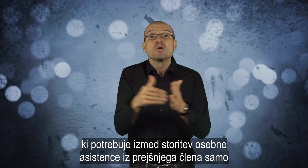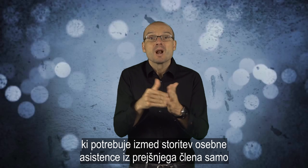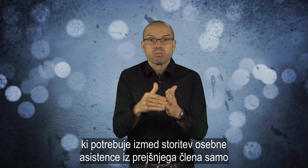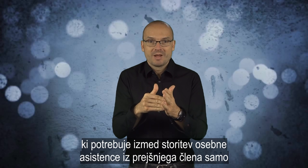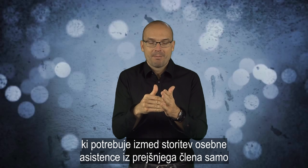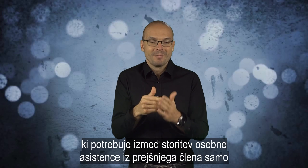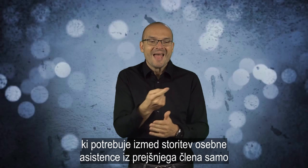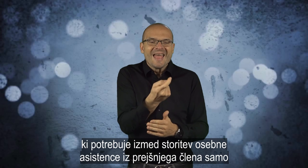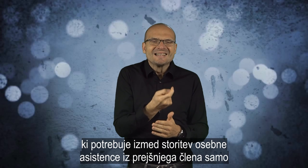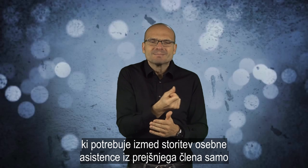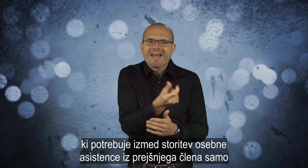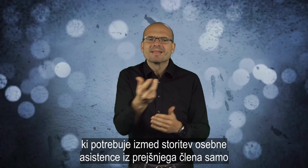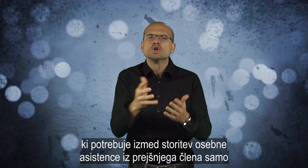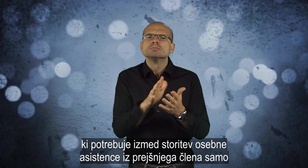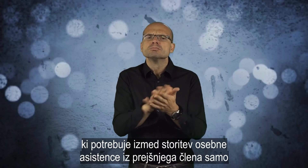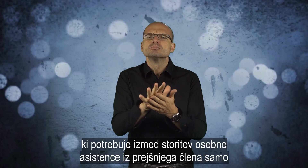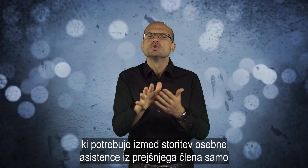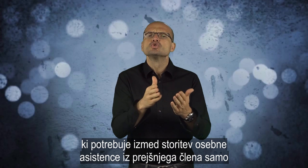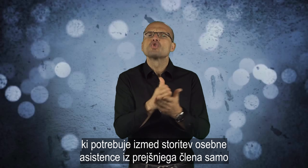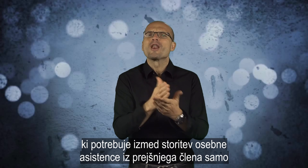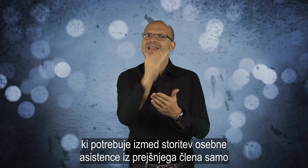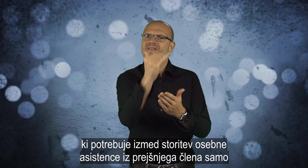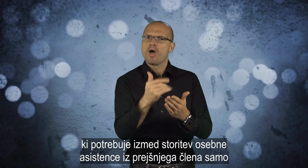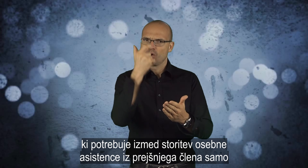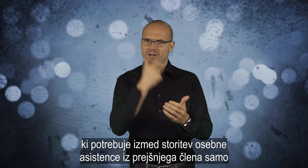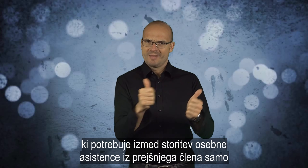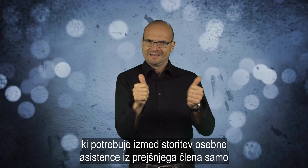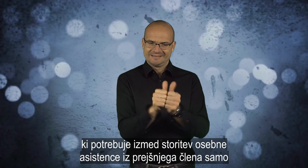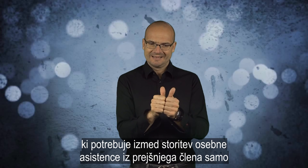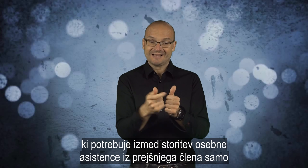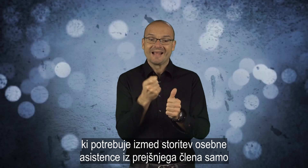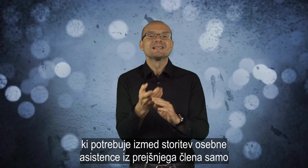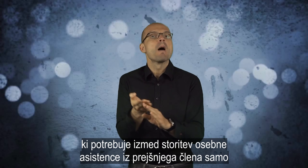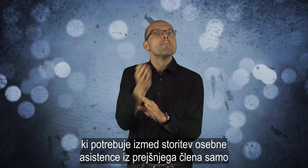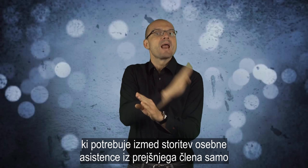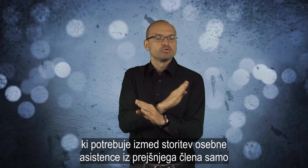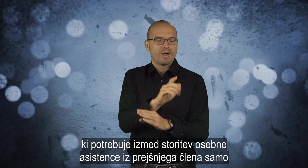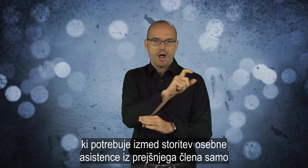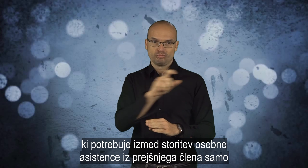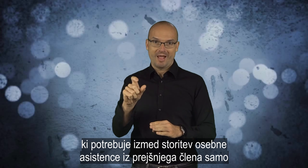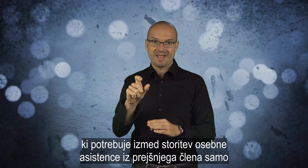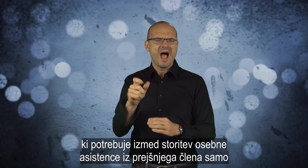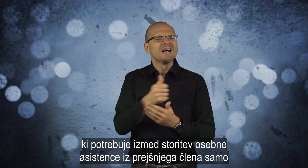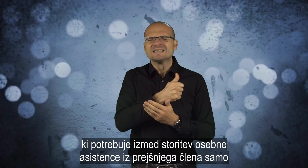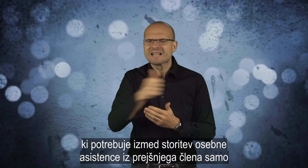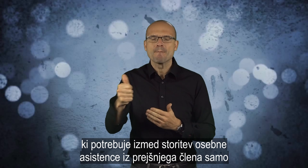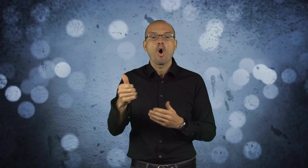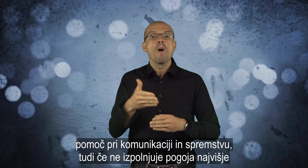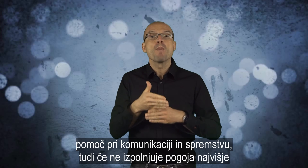člena samo pomoč pri komunikaciji in spremstvu, tudi če ne izpolnjuje pogoja najvišje starostne meje iz